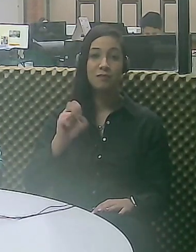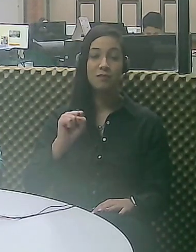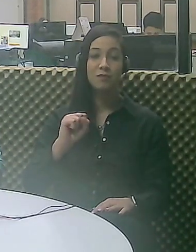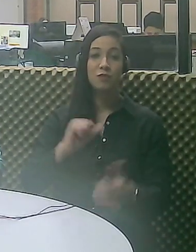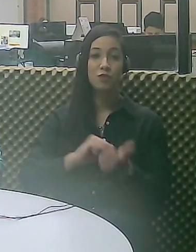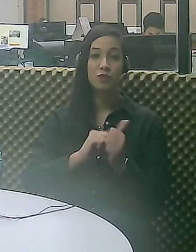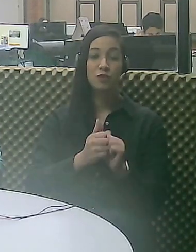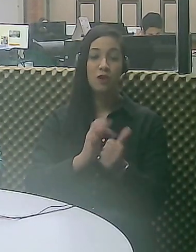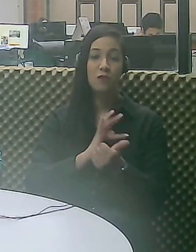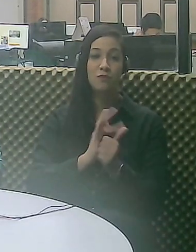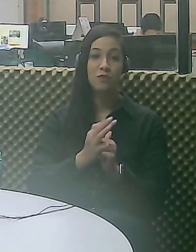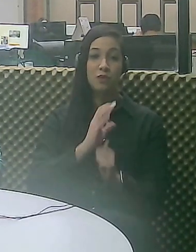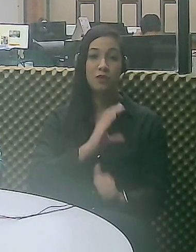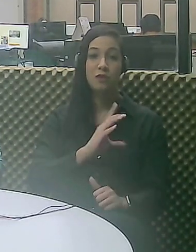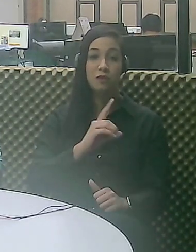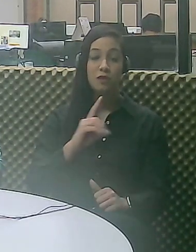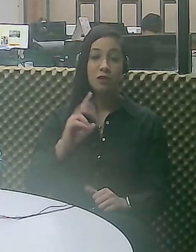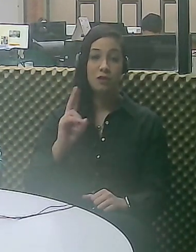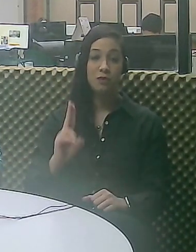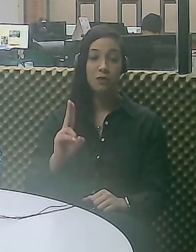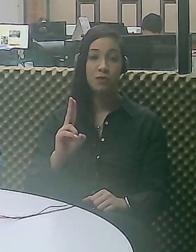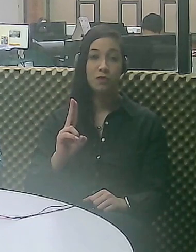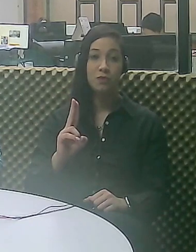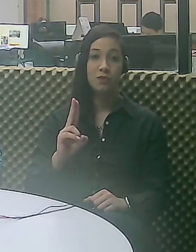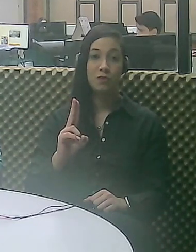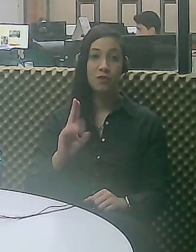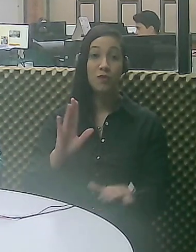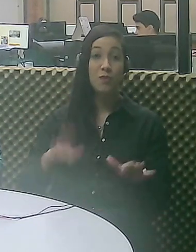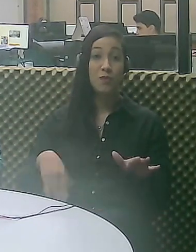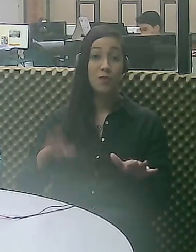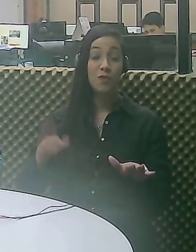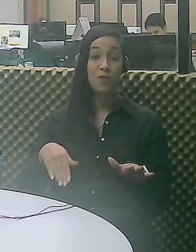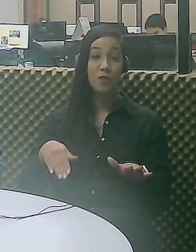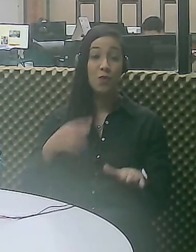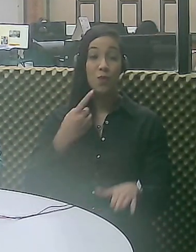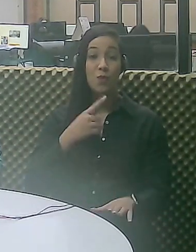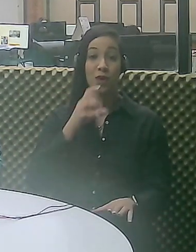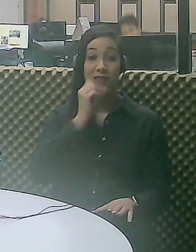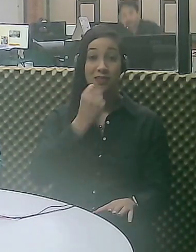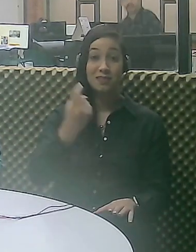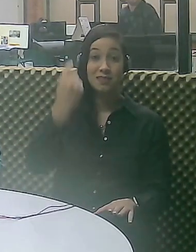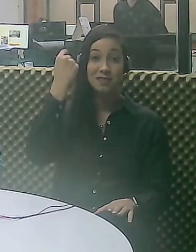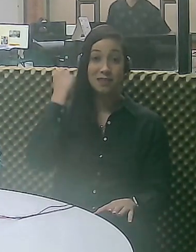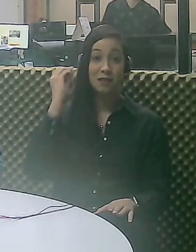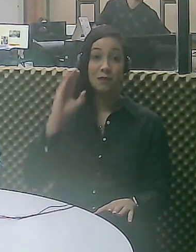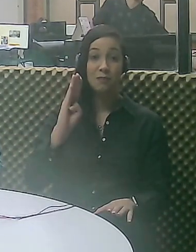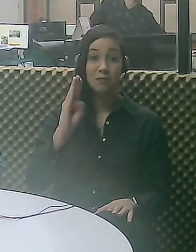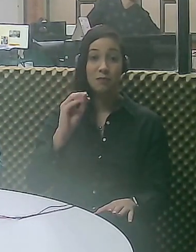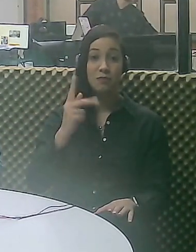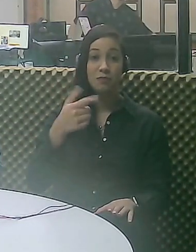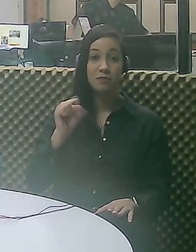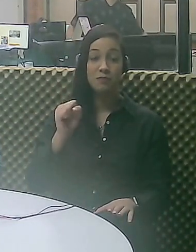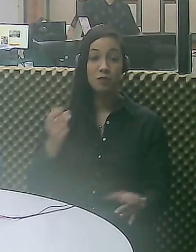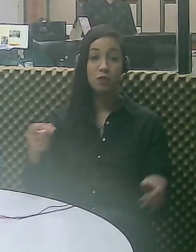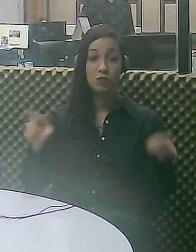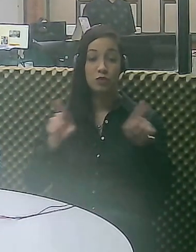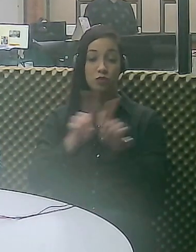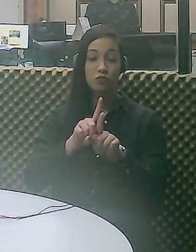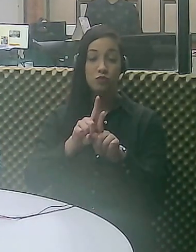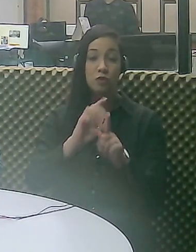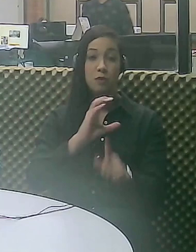da FUTEL CDDU Praia Clube, no último sábado, na Bocha em Pares,